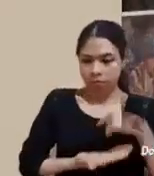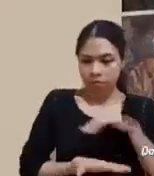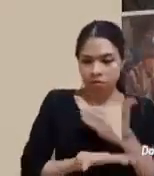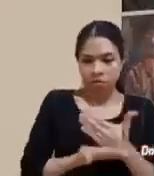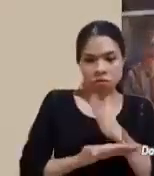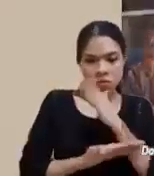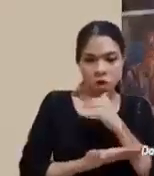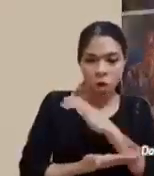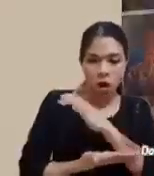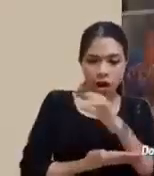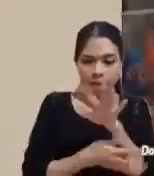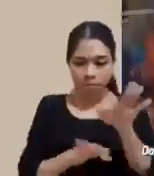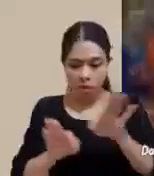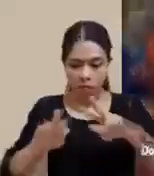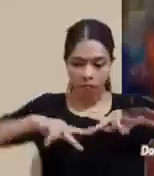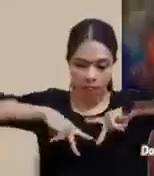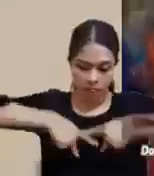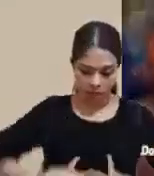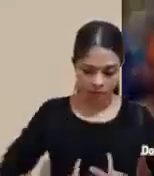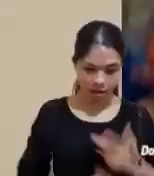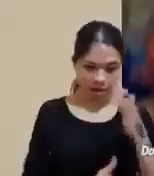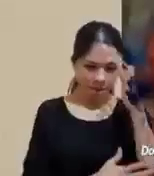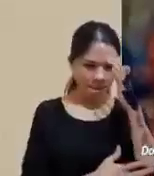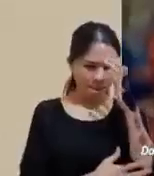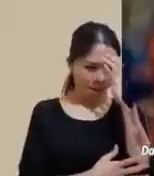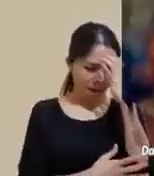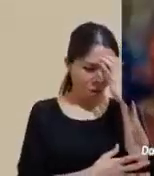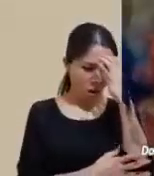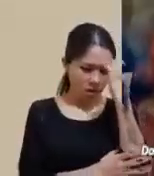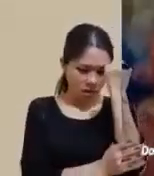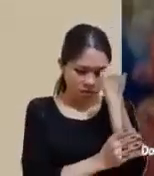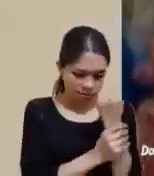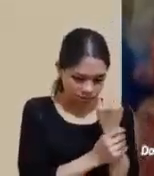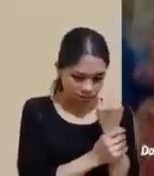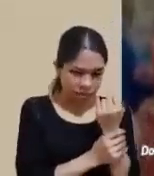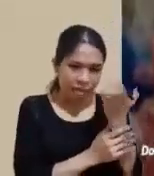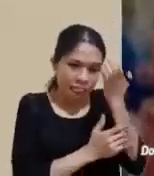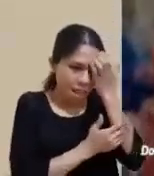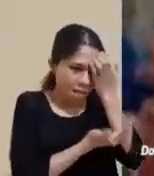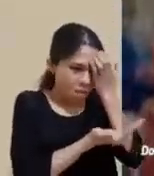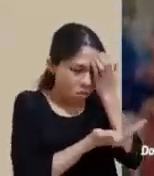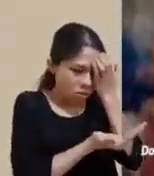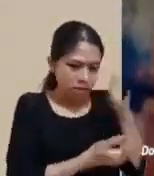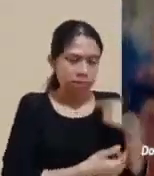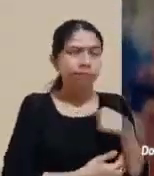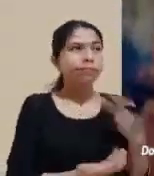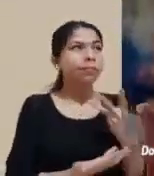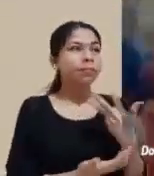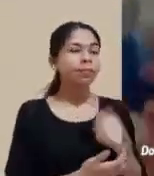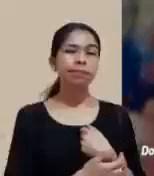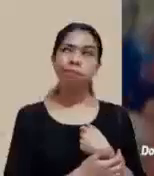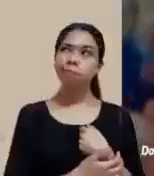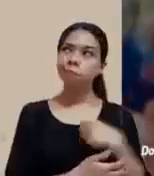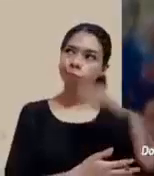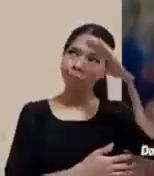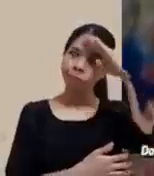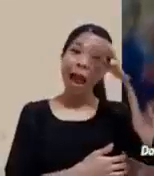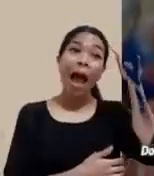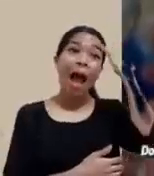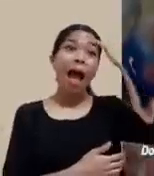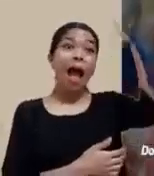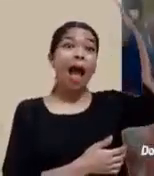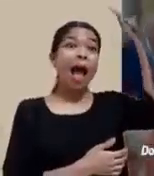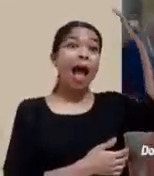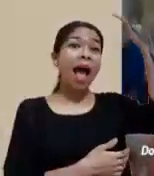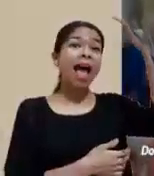No tengo fuerzas para trabajar la tierra y me da vergüenza pedir limosna. Ya sé lo que voy a hacer para tener a alguien